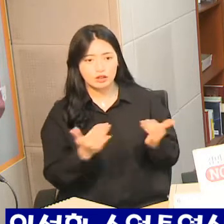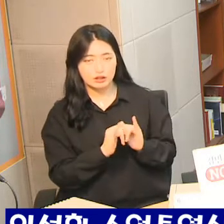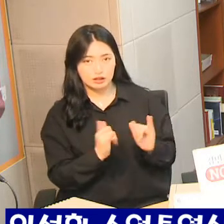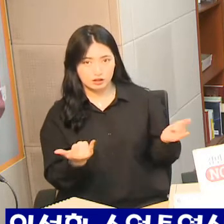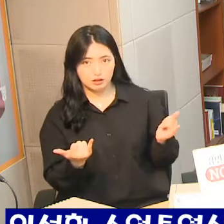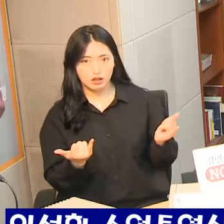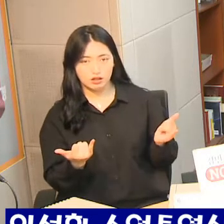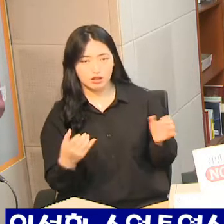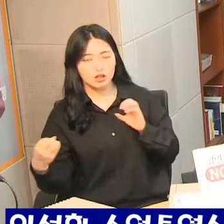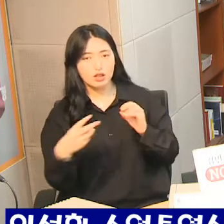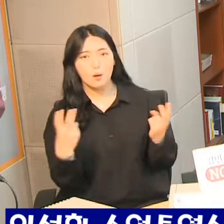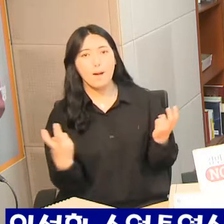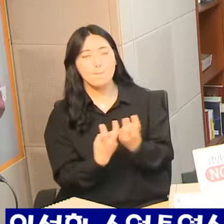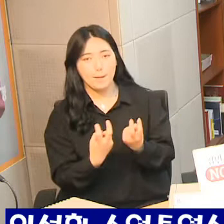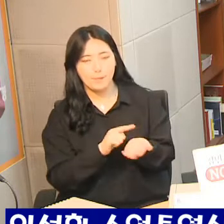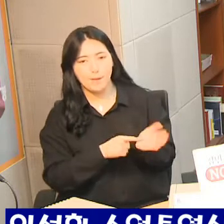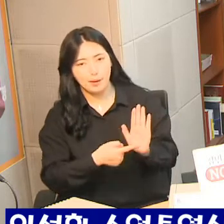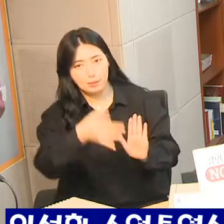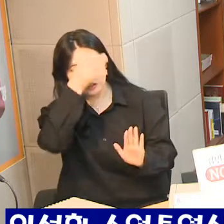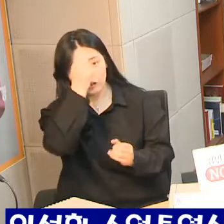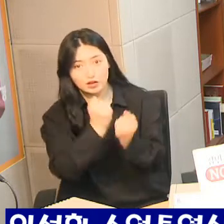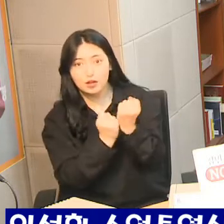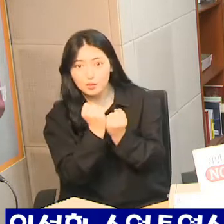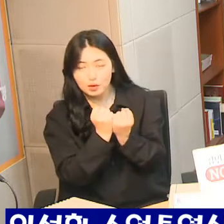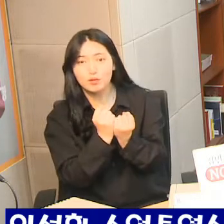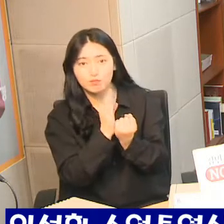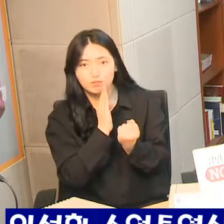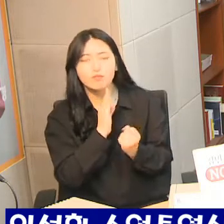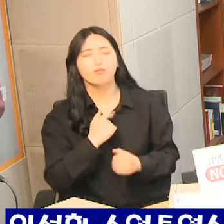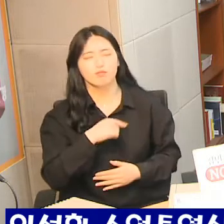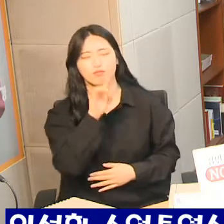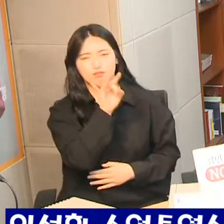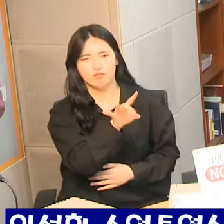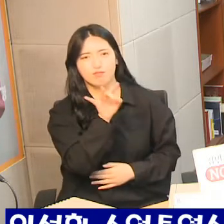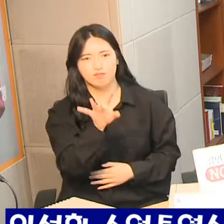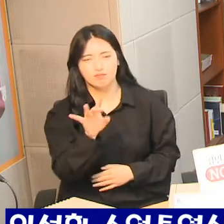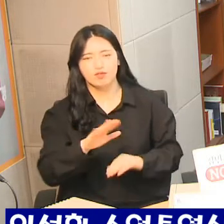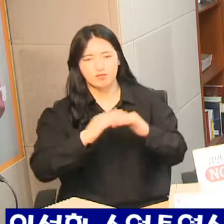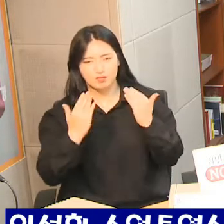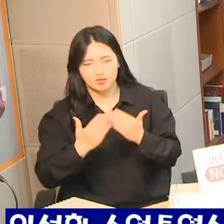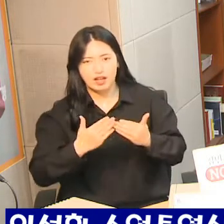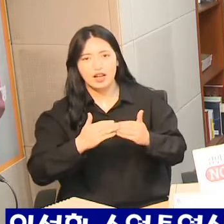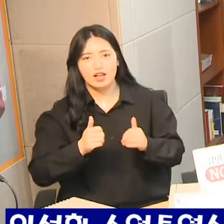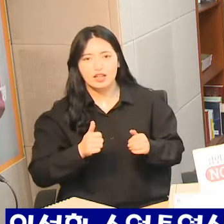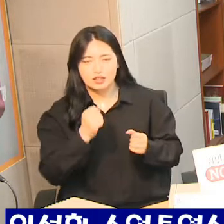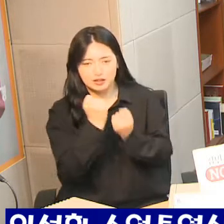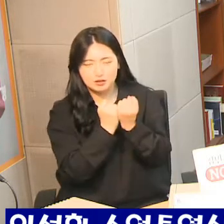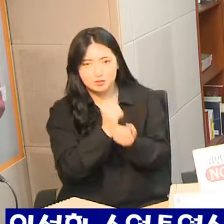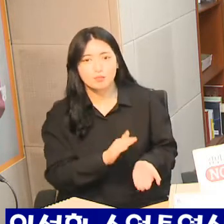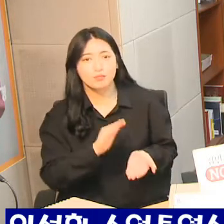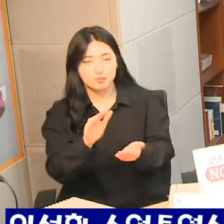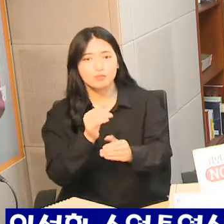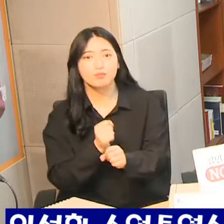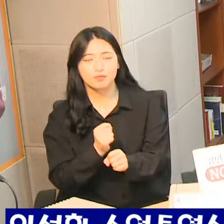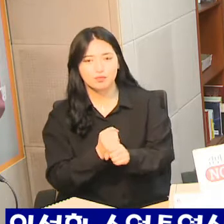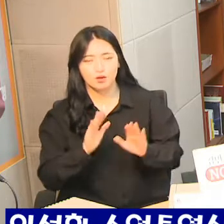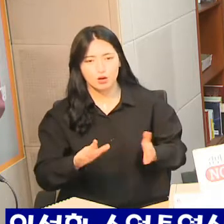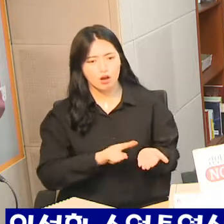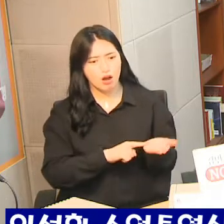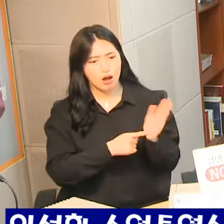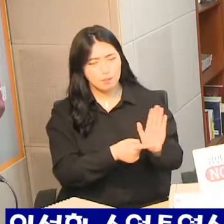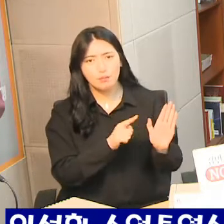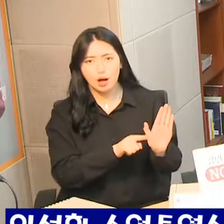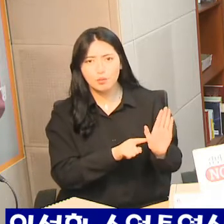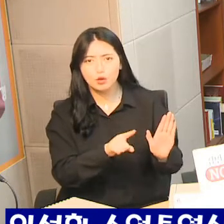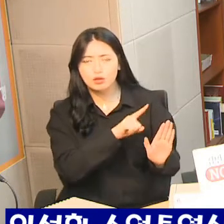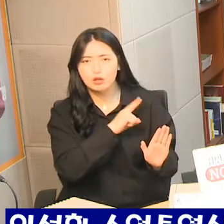대화편 약간 발표의 기술 설명해 주실 건가요? 네, 제가 네. 오늘 하나하나씩 좀 풀어가 볼까 하는데요. 네. 이제 우리가